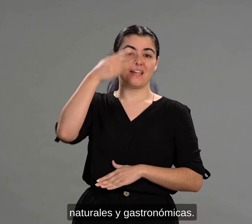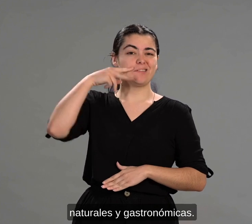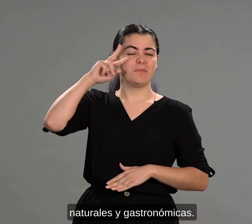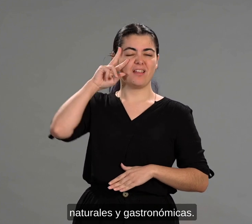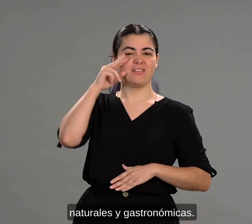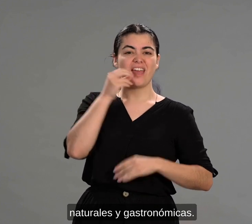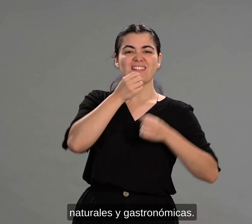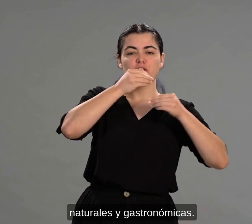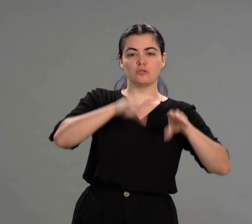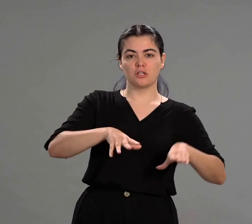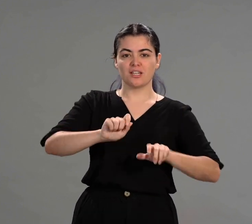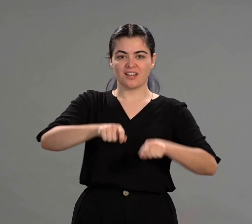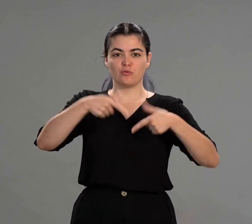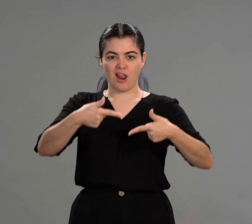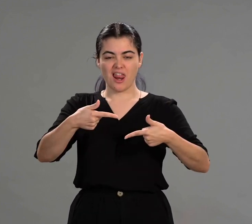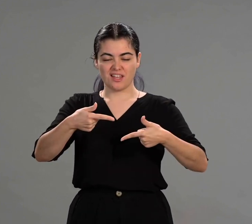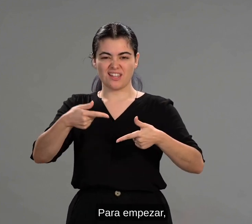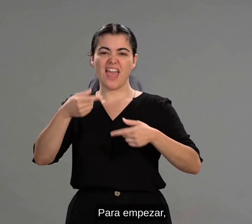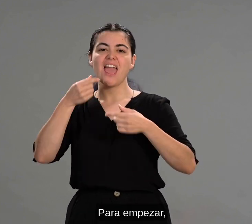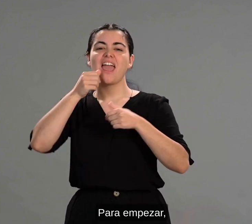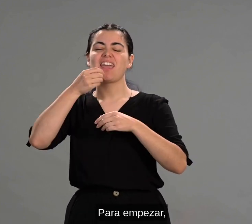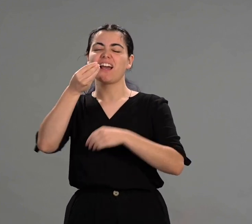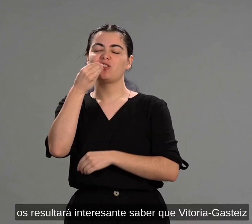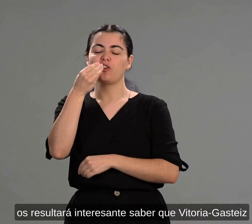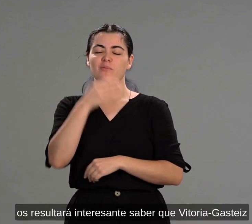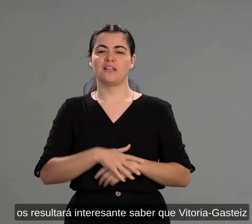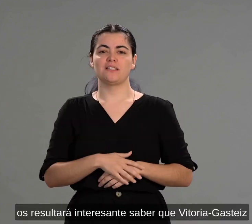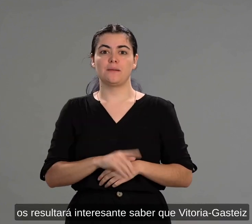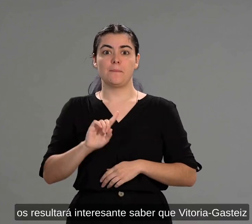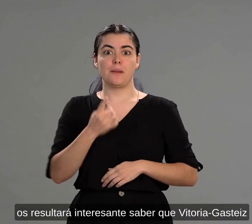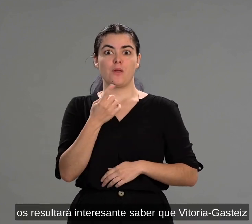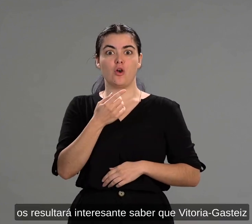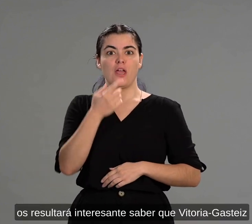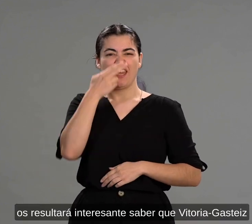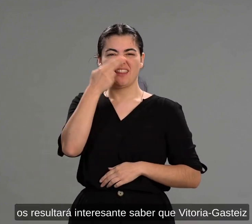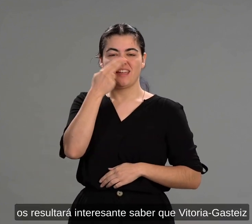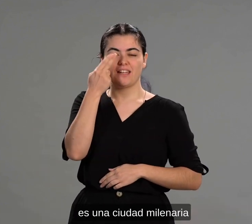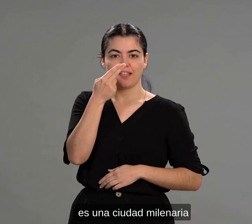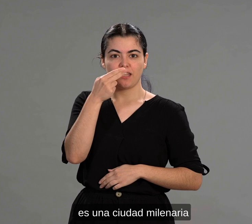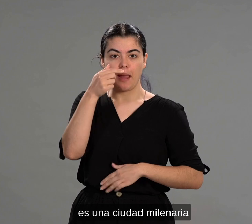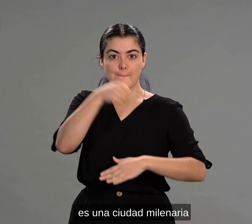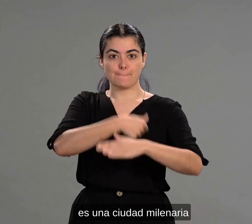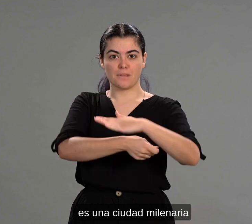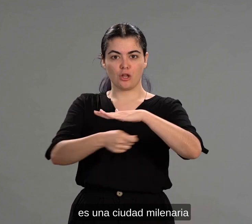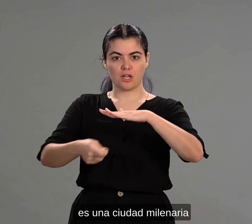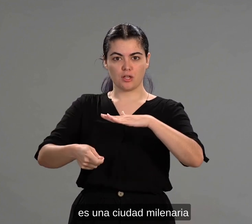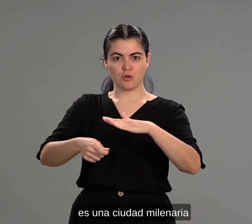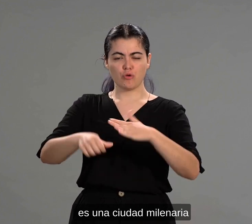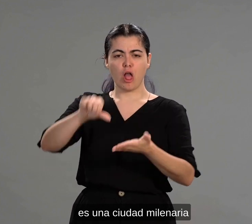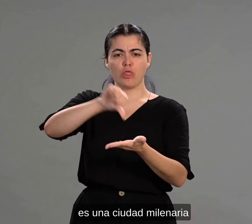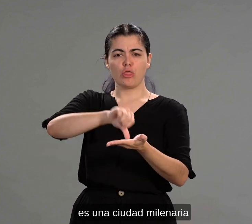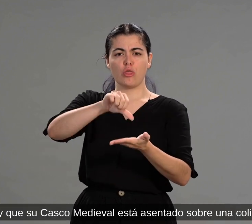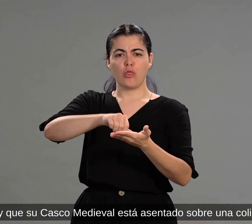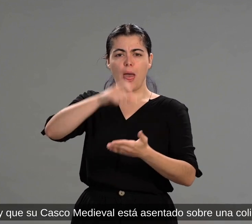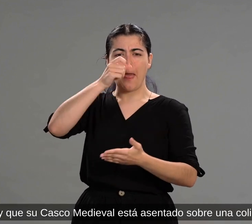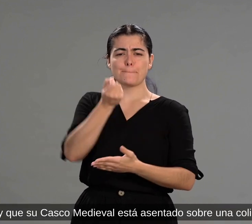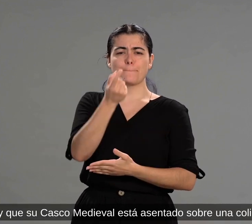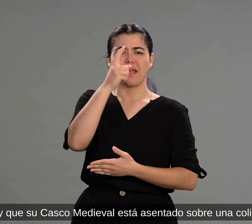gastronómicas. Para empezar, os resultará interesante saber que Vitoria-Gasteiz es una ciudad milenaria y que su casco medieval